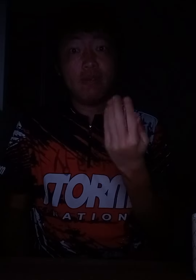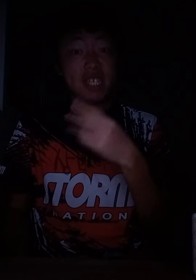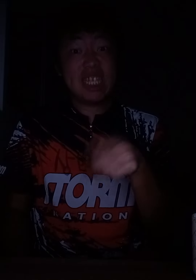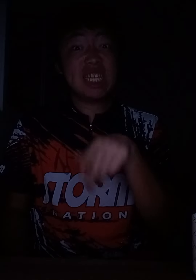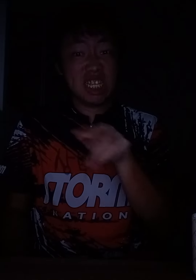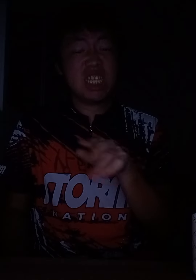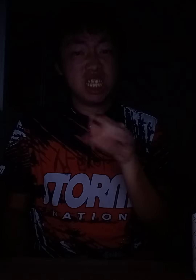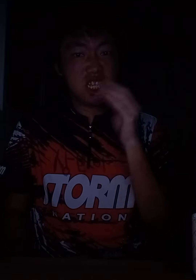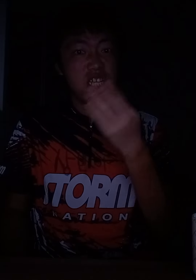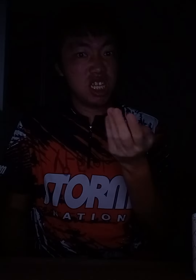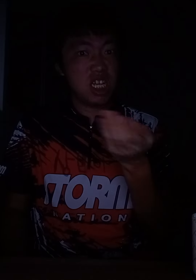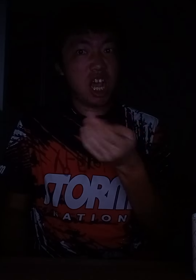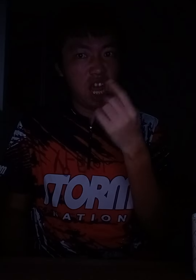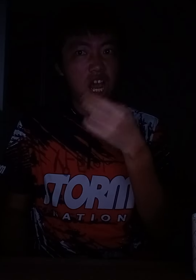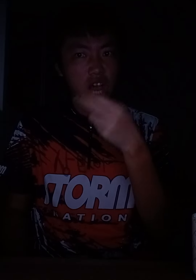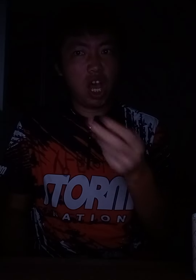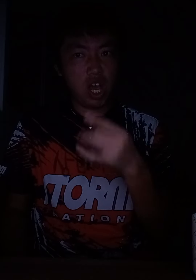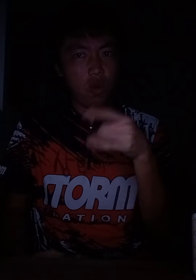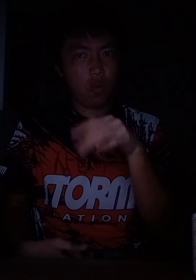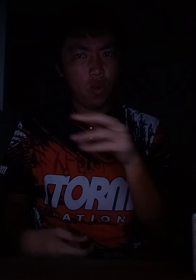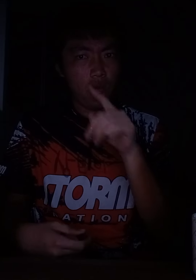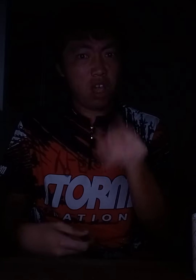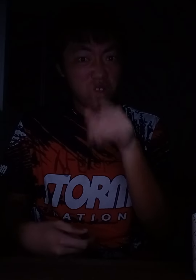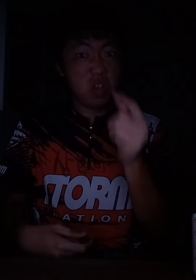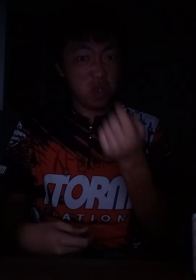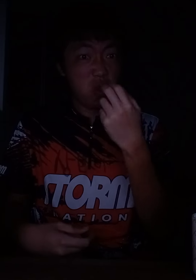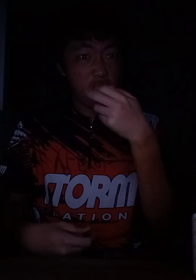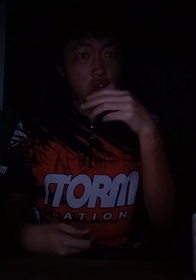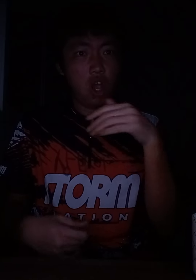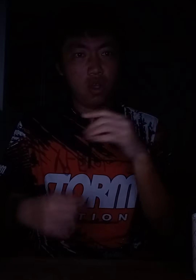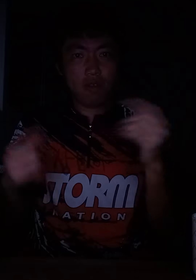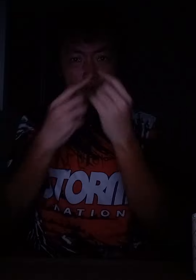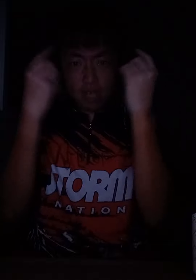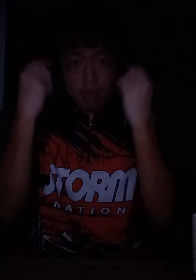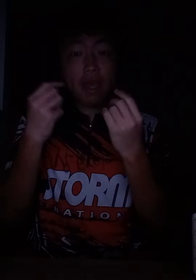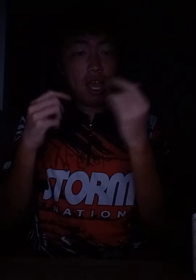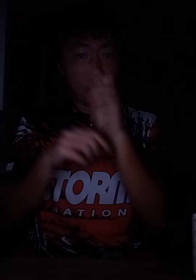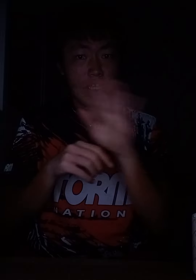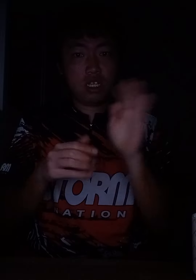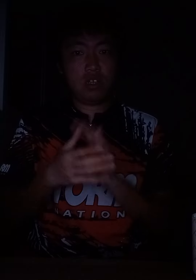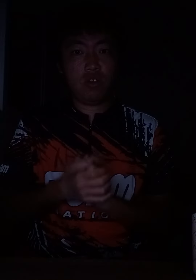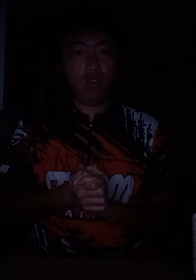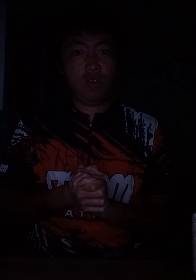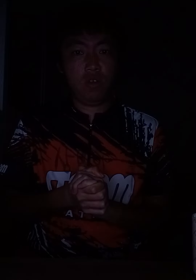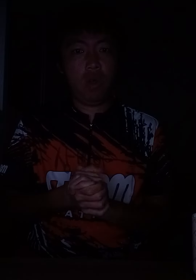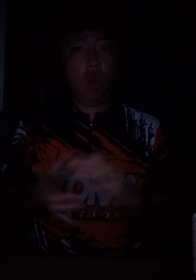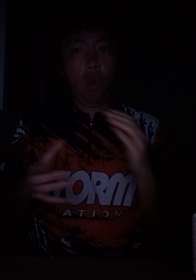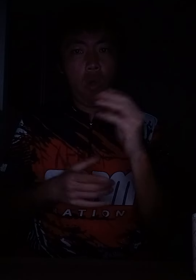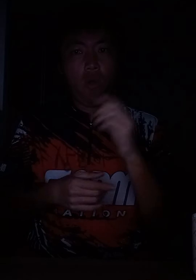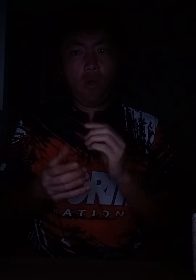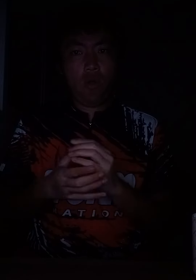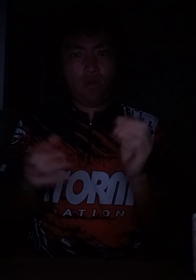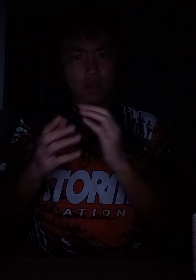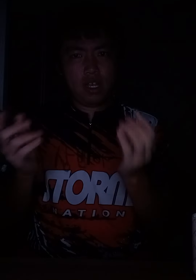욕설을 하신 거죠. 니까짓 거 오는데 싸가지 없이 어른한테 쓰라 말하고 하는지. 업주가 나가달라고 항의하자